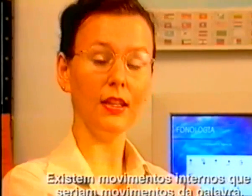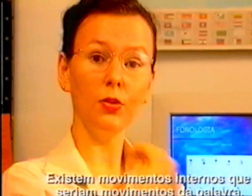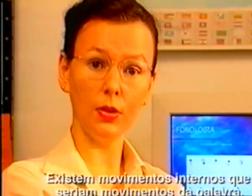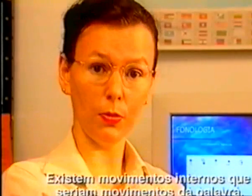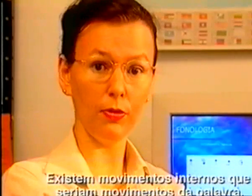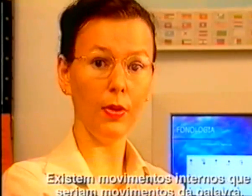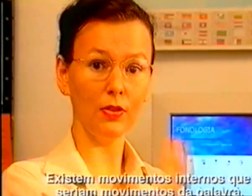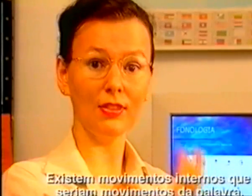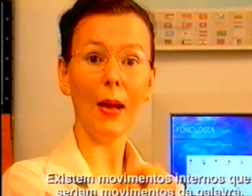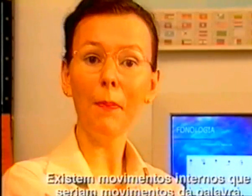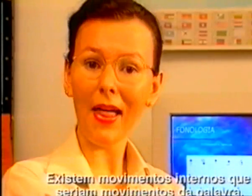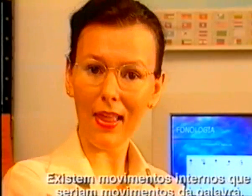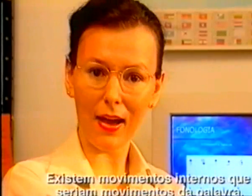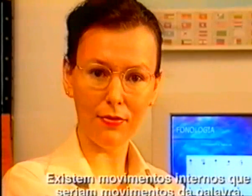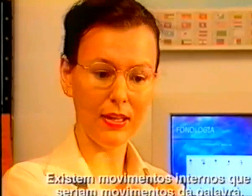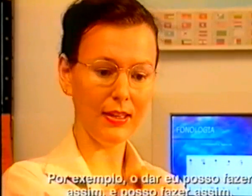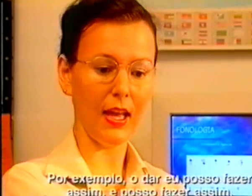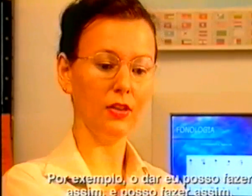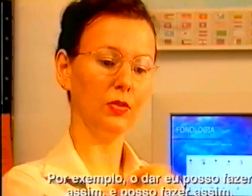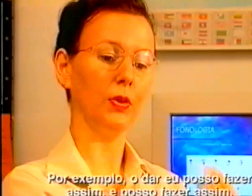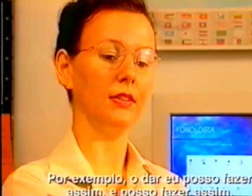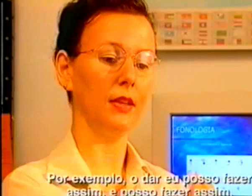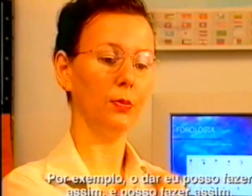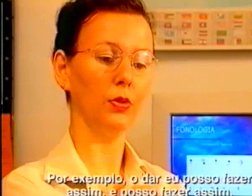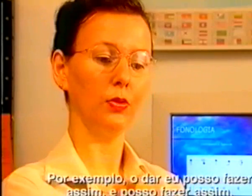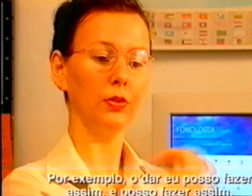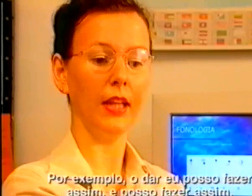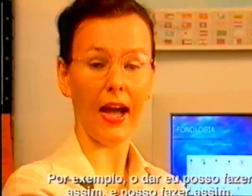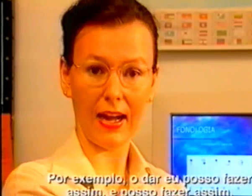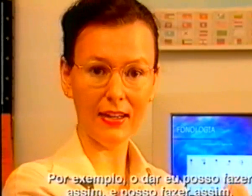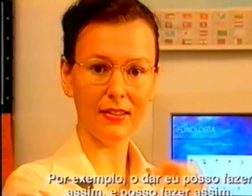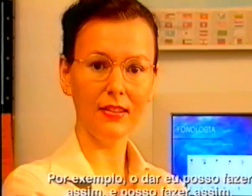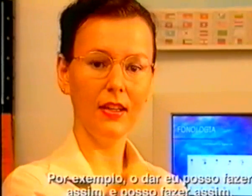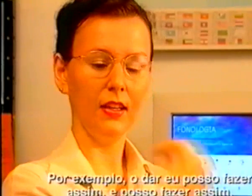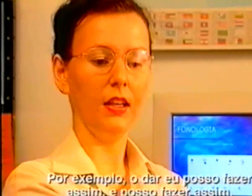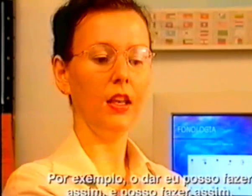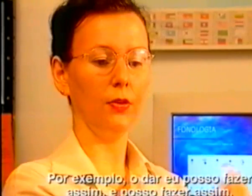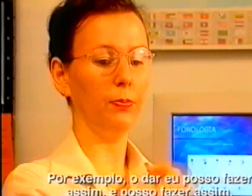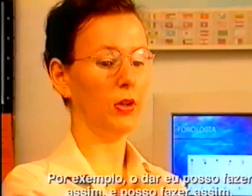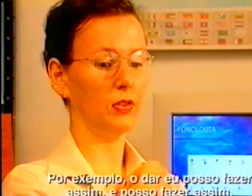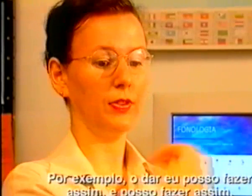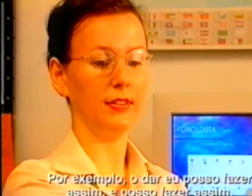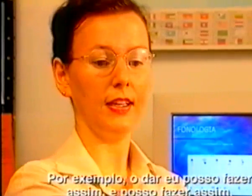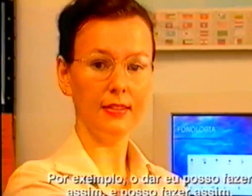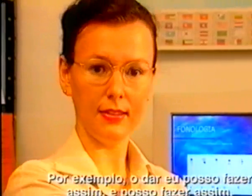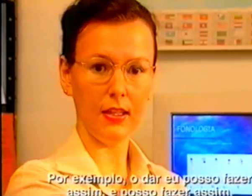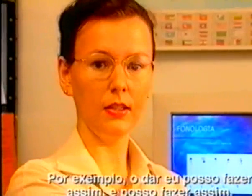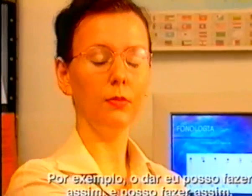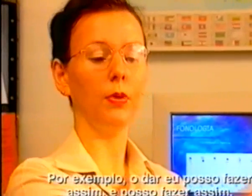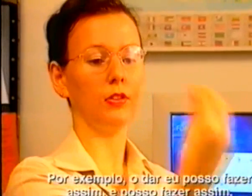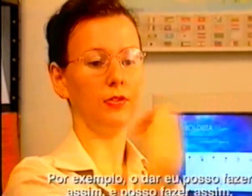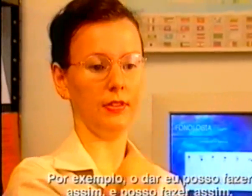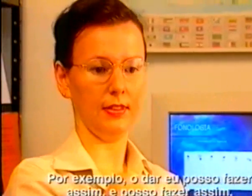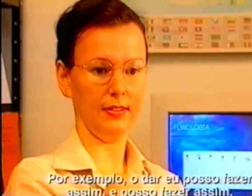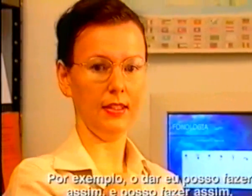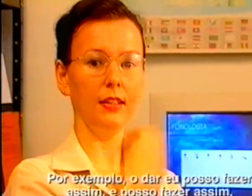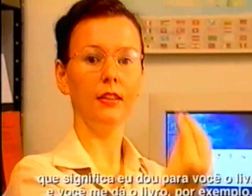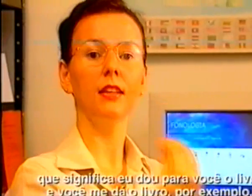que seriam movimentos da palavra internos, por exemplo, o dar. Eu posso fazer assim,